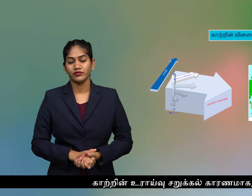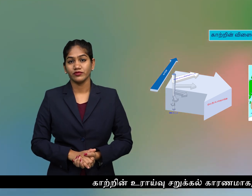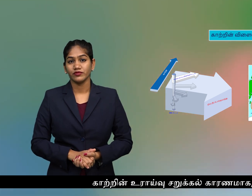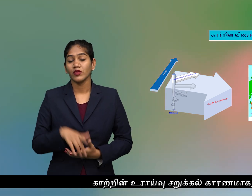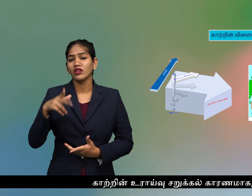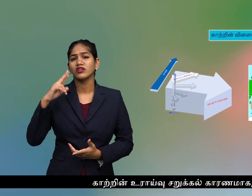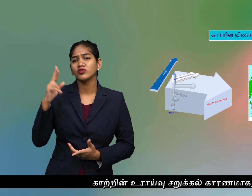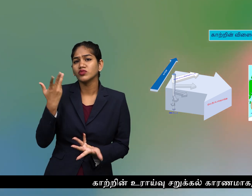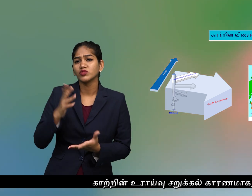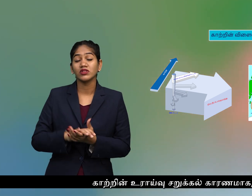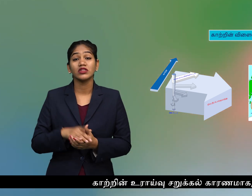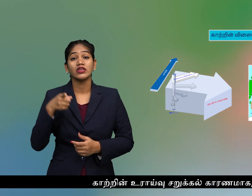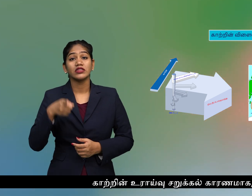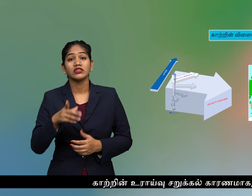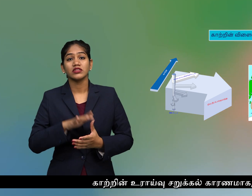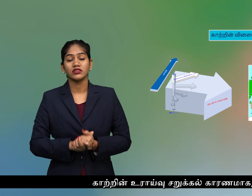காற்றின் உராய்வு சறுக்கல் காரணமாக